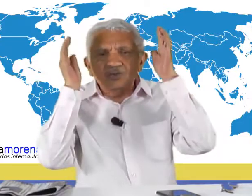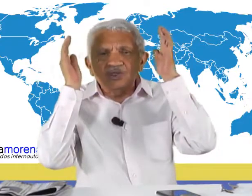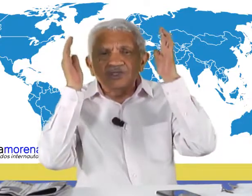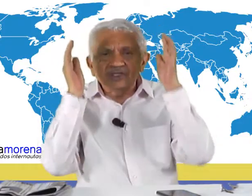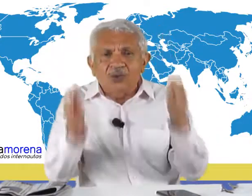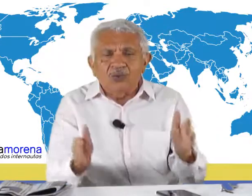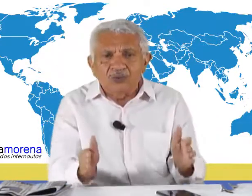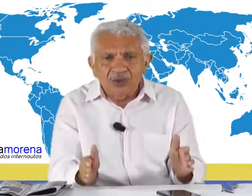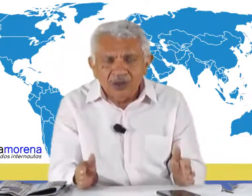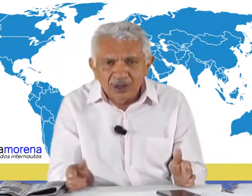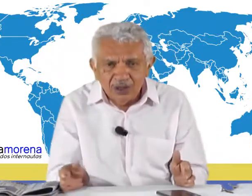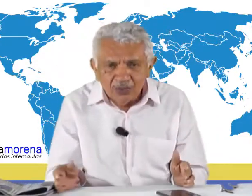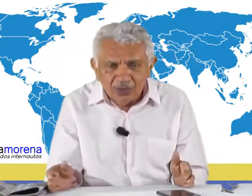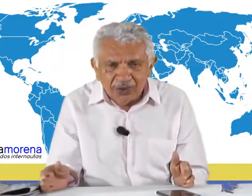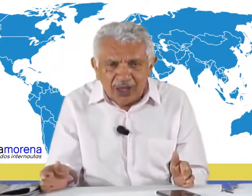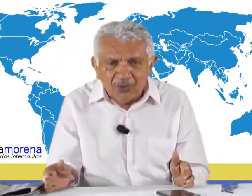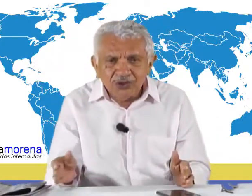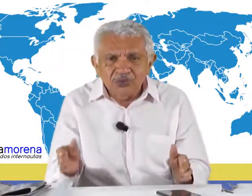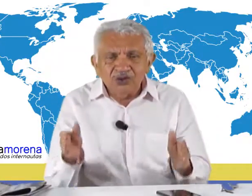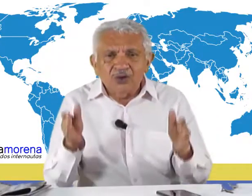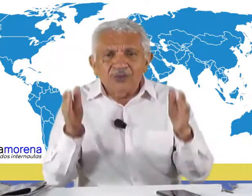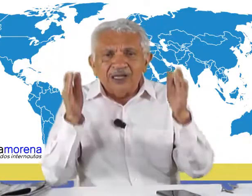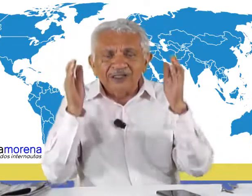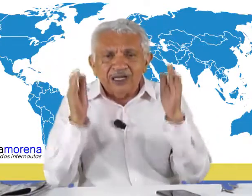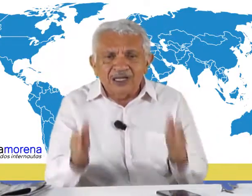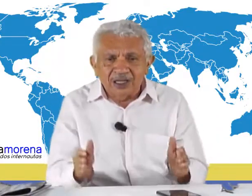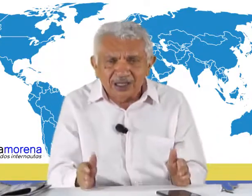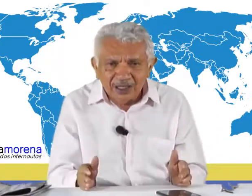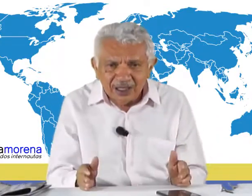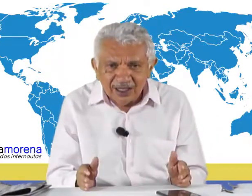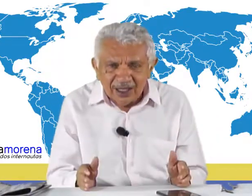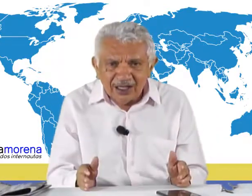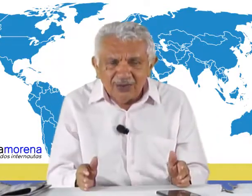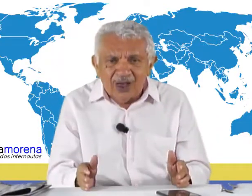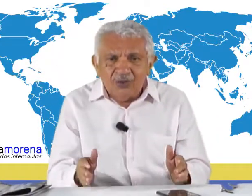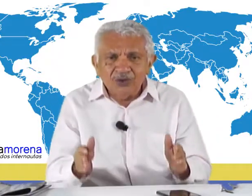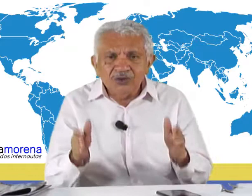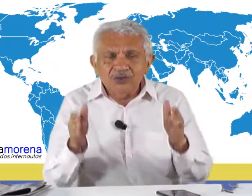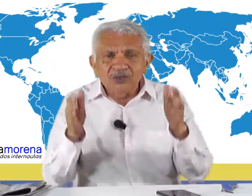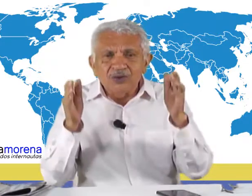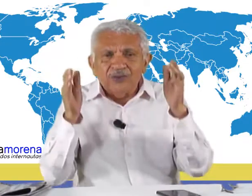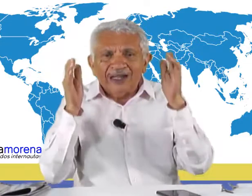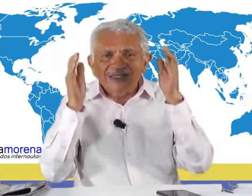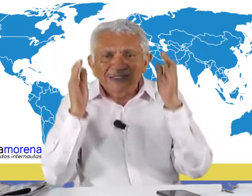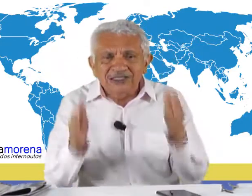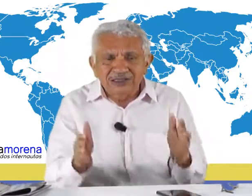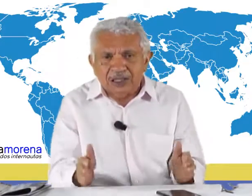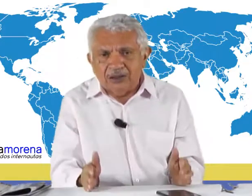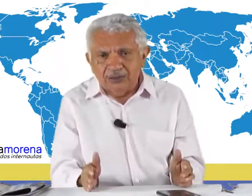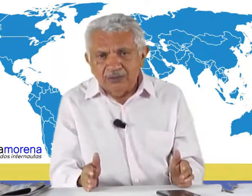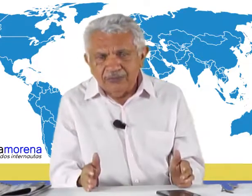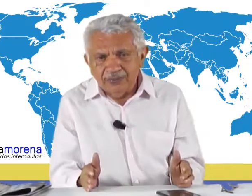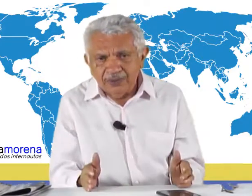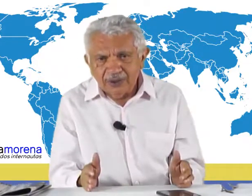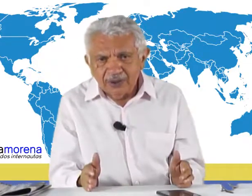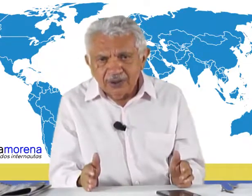a Constituição. Porque a Constituição brasileira, ela não é a Constituição